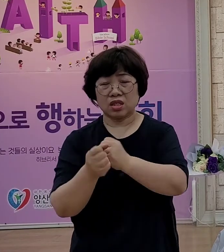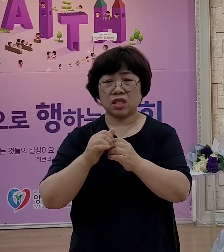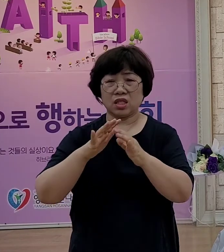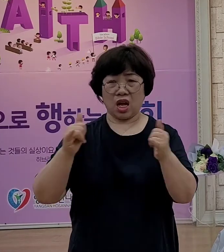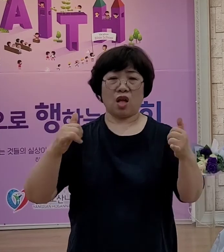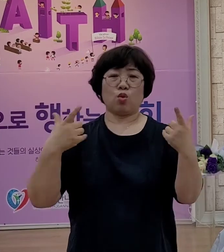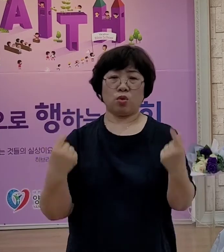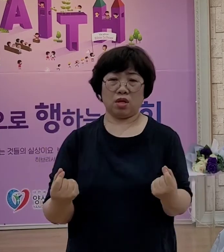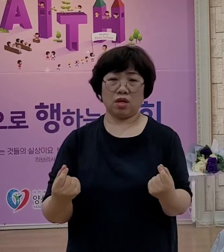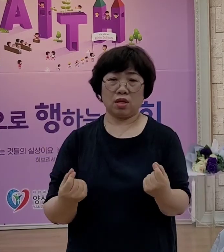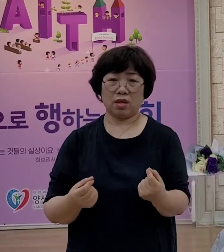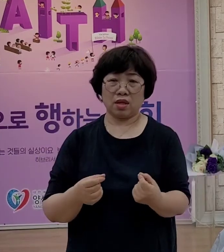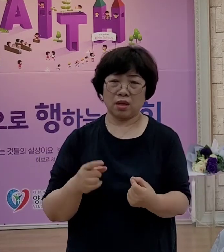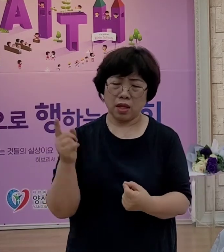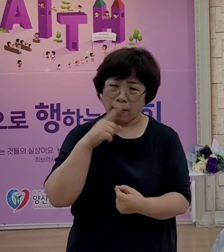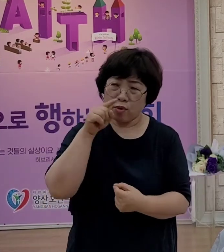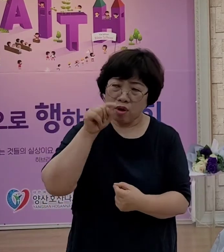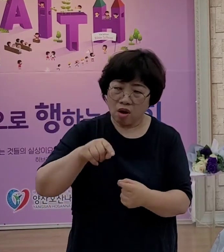악독이 가득한 이 영혼.